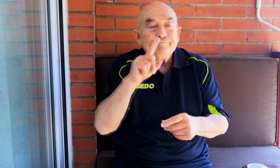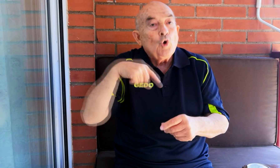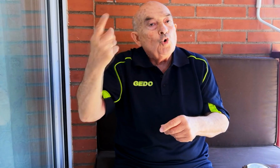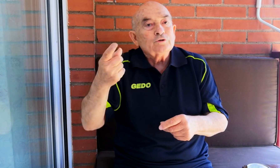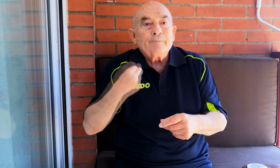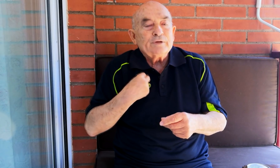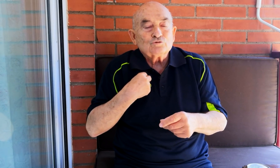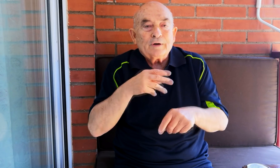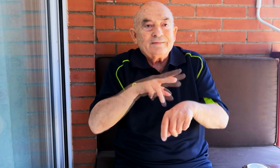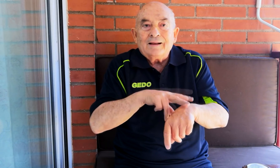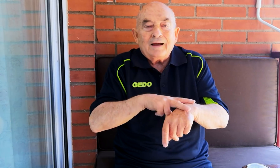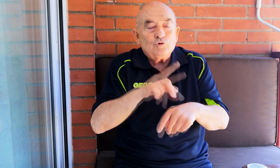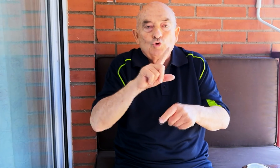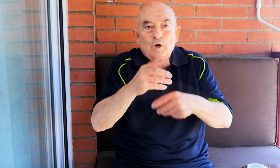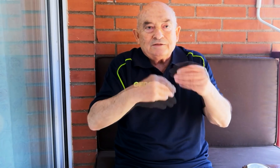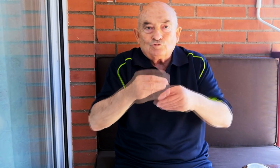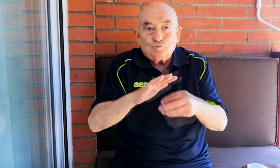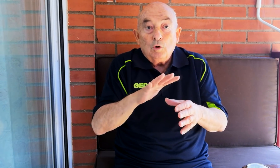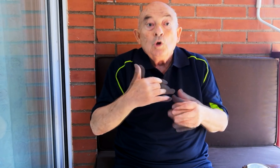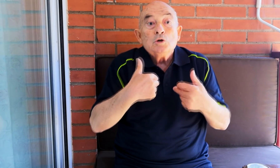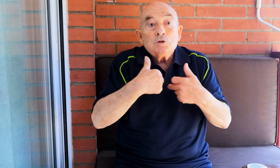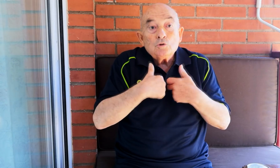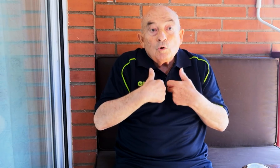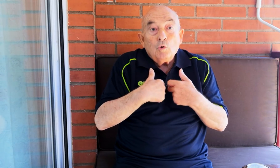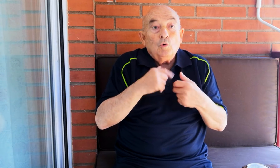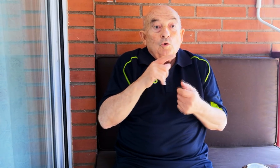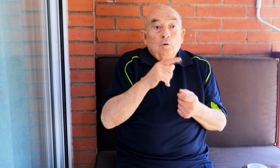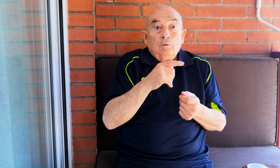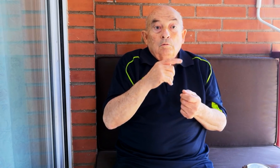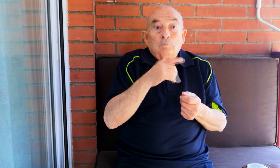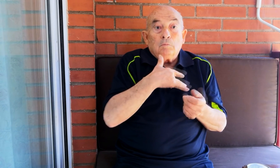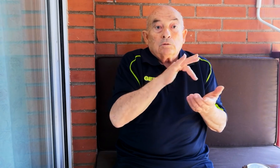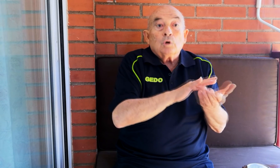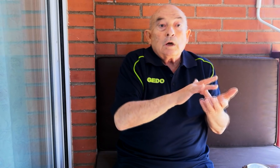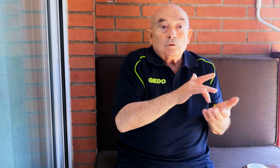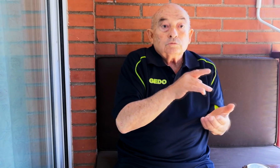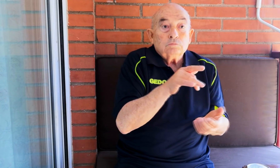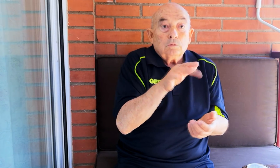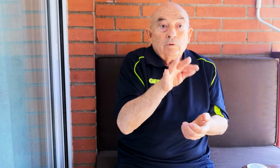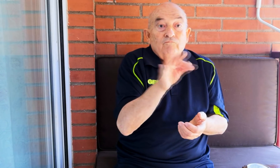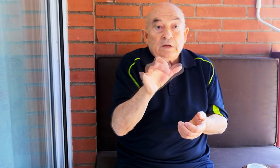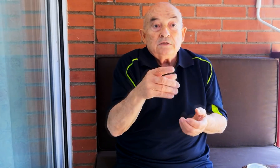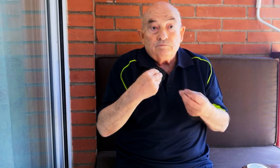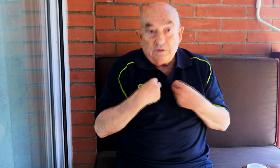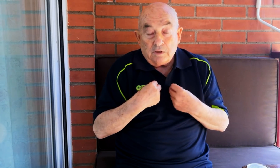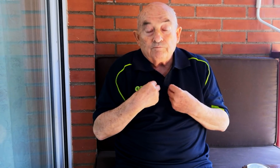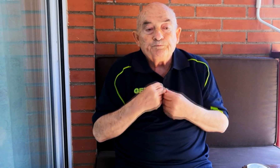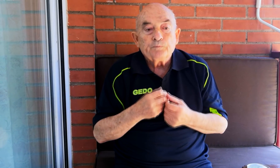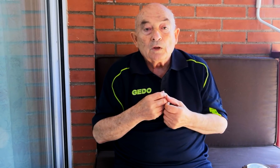però per motius del delegat de cultura no va poder ser. Però sí que ho vam fer gràcies